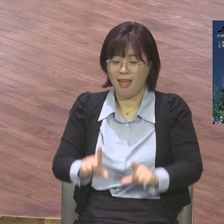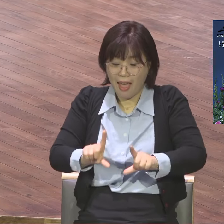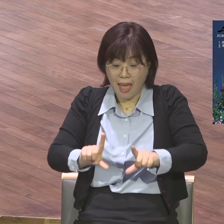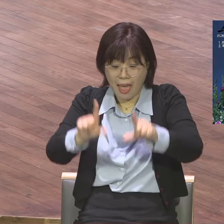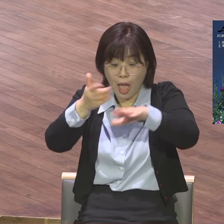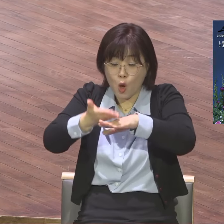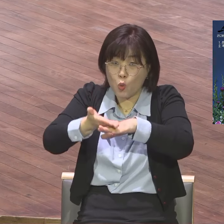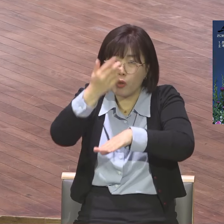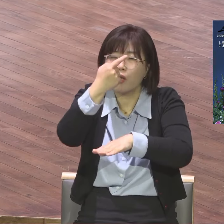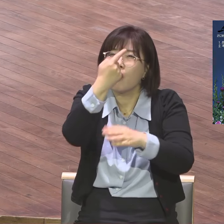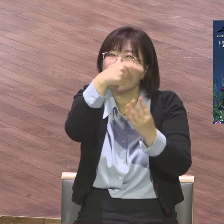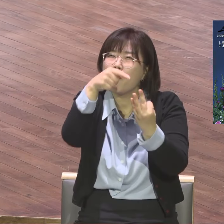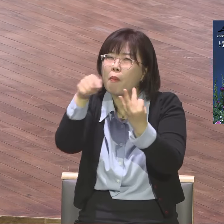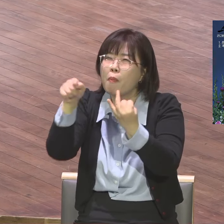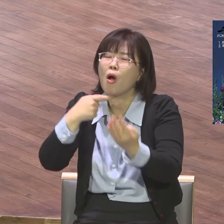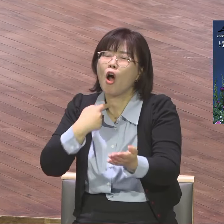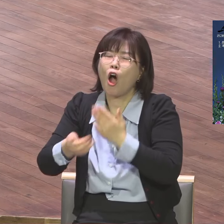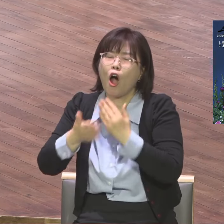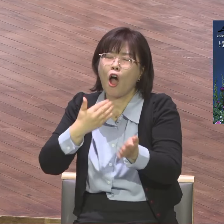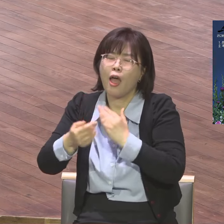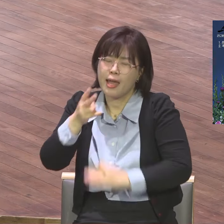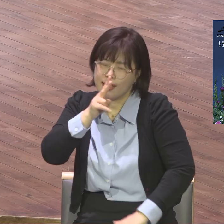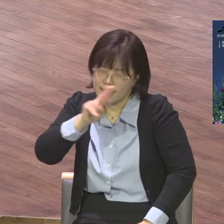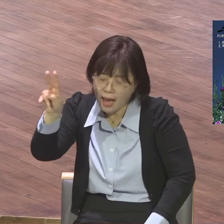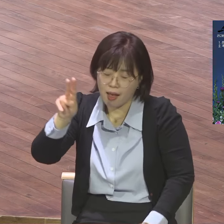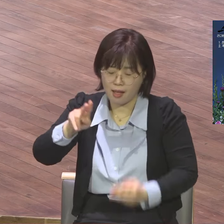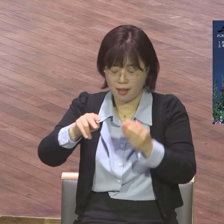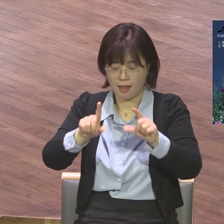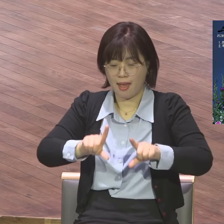올바르게 이해한다. 해 위의 것을 알아야